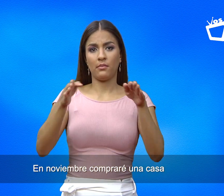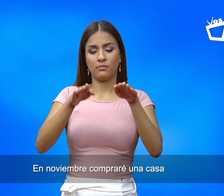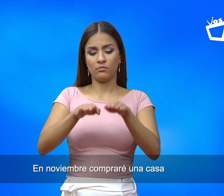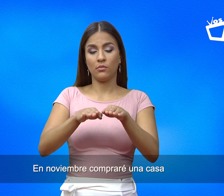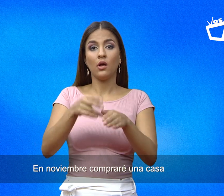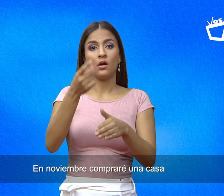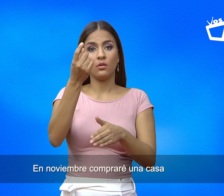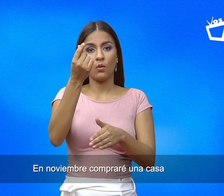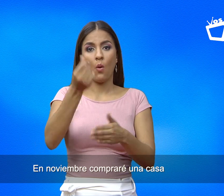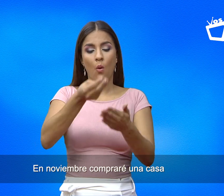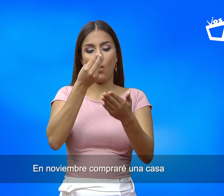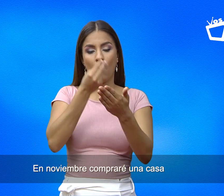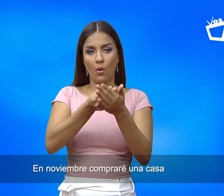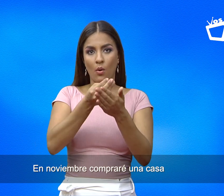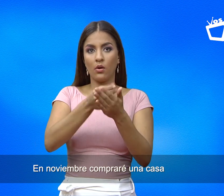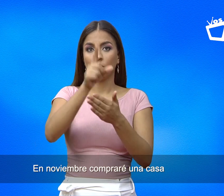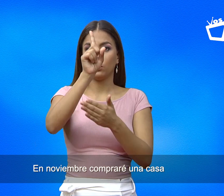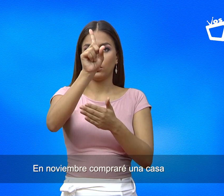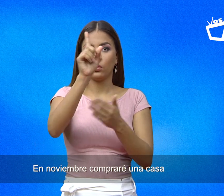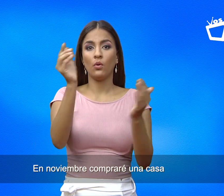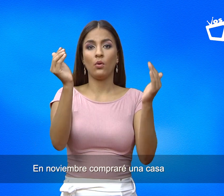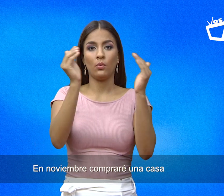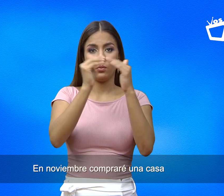en noviembre compraré una casa